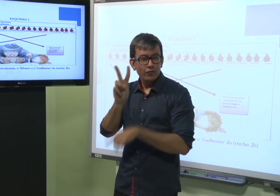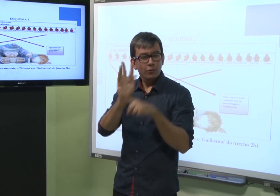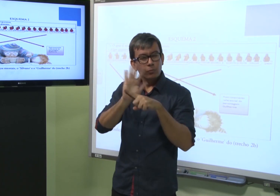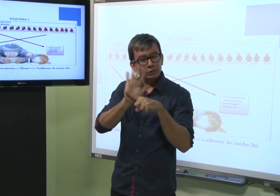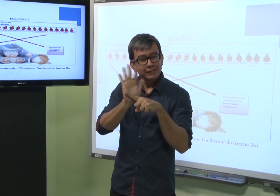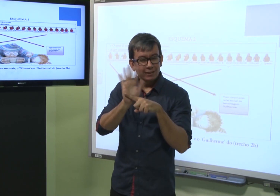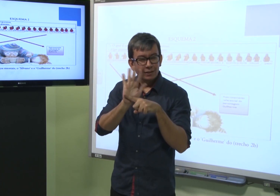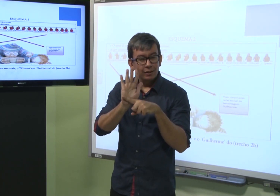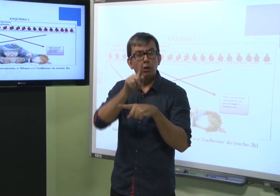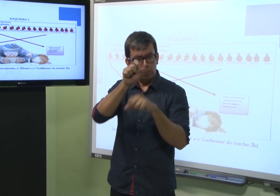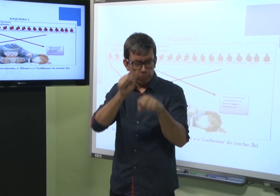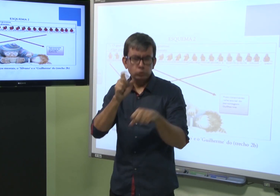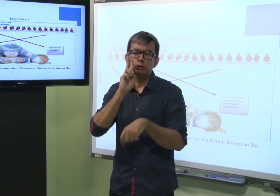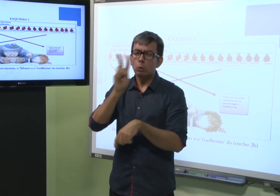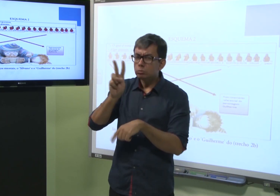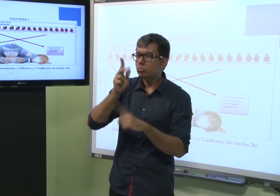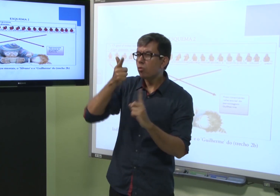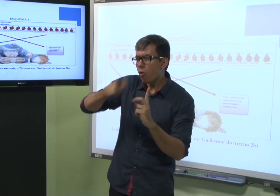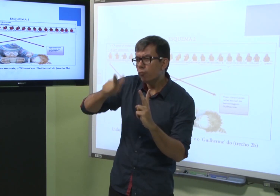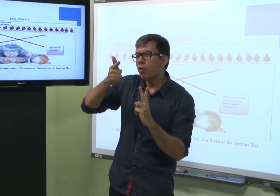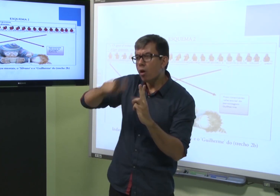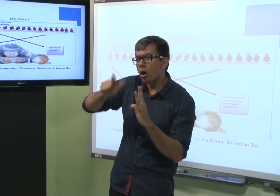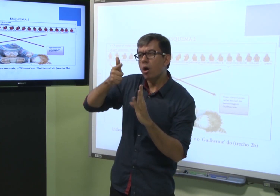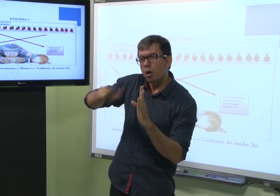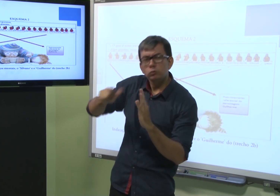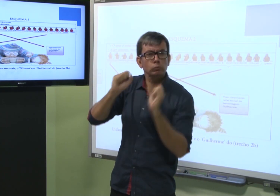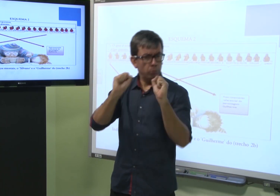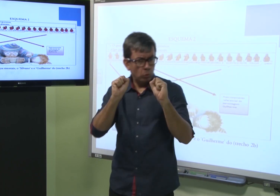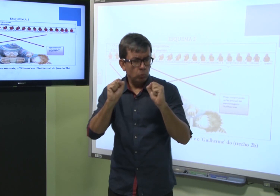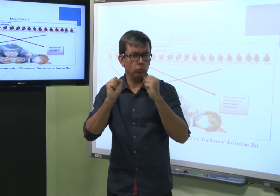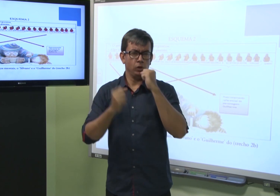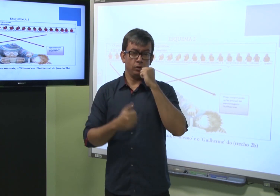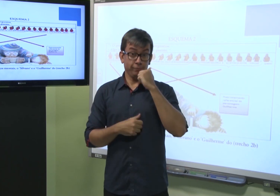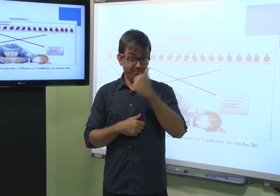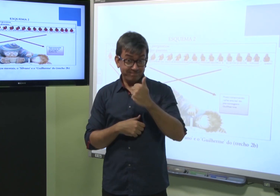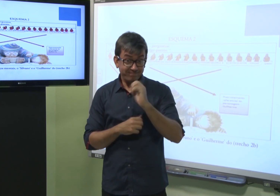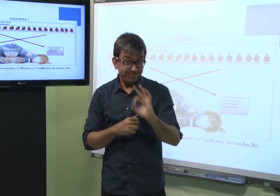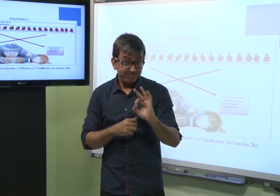Vocês podem assistir o vídeo quantas vezes for necessário, tá bom?